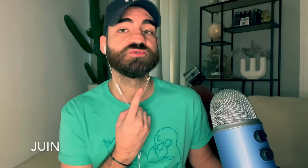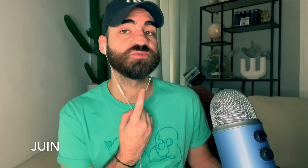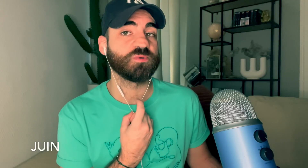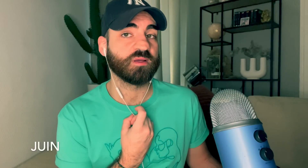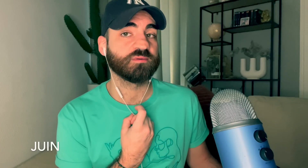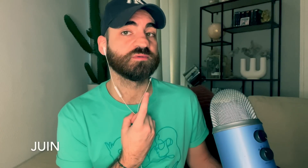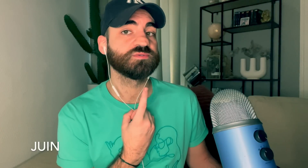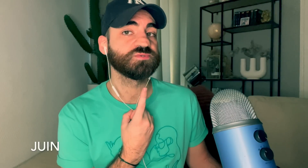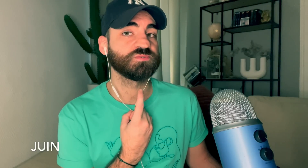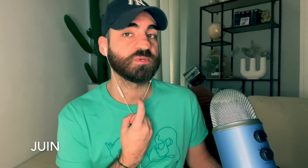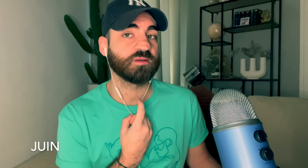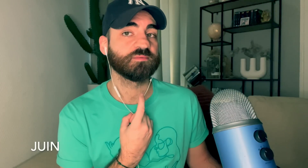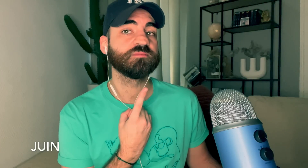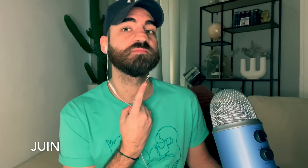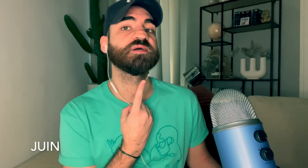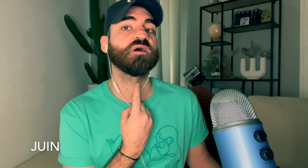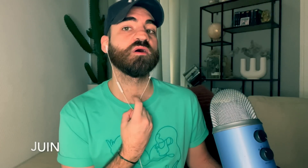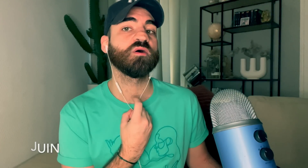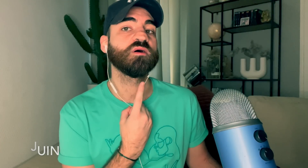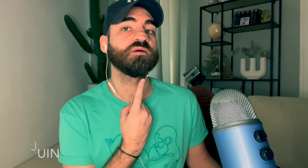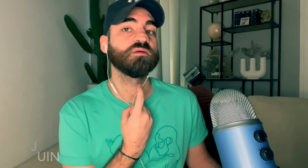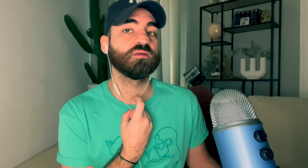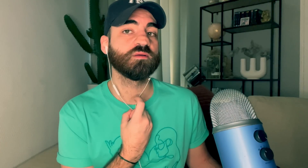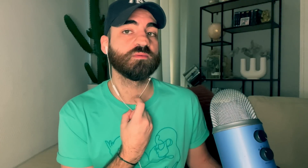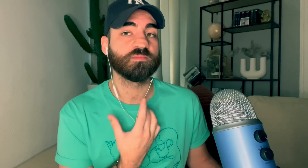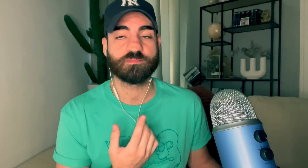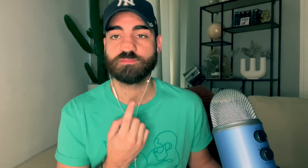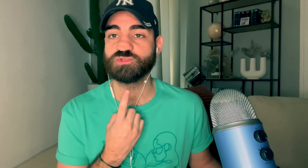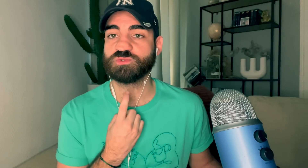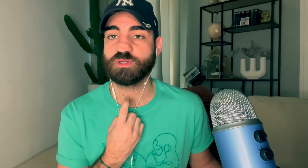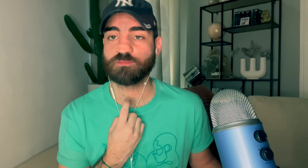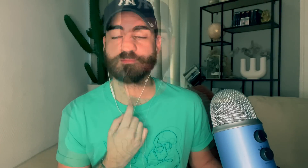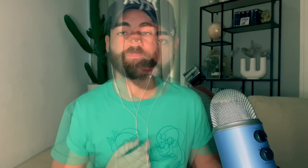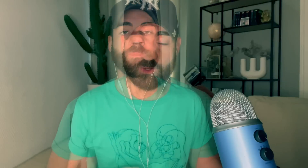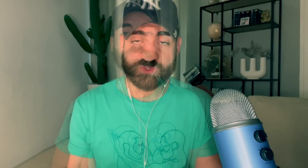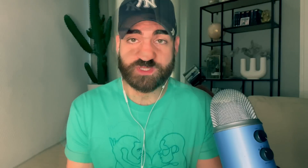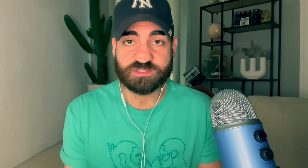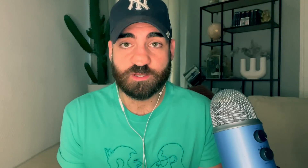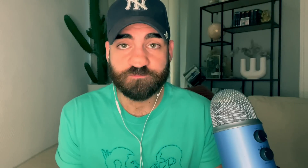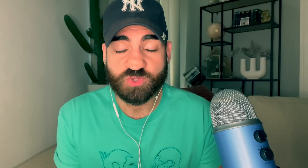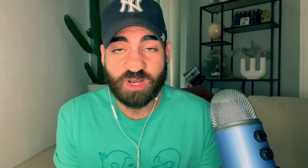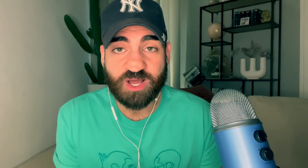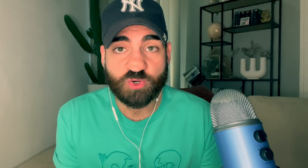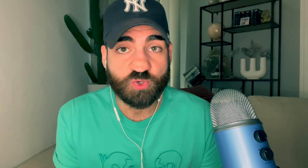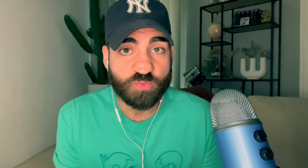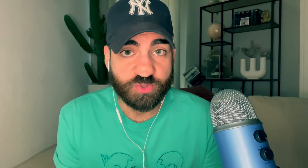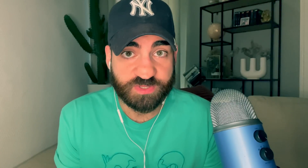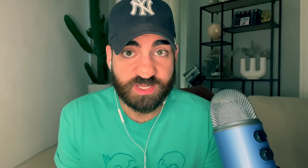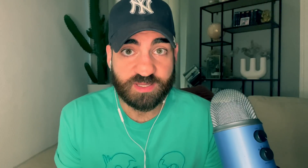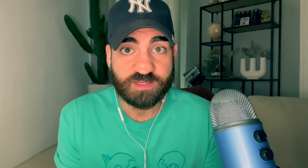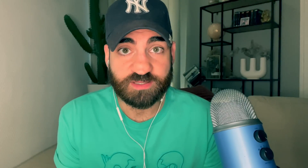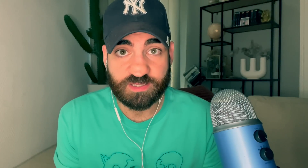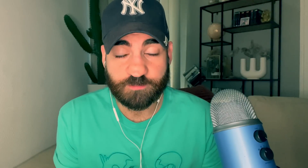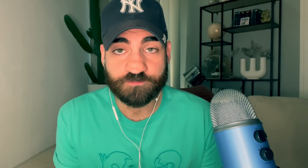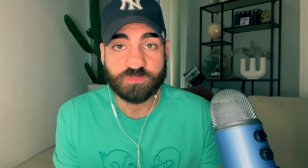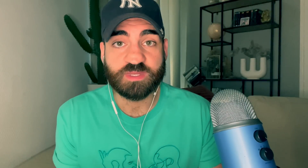Juin. D'accord? Juin. Ensuite, dans la communauté gay,